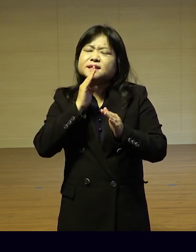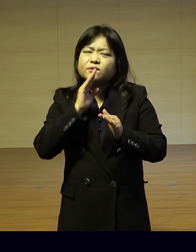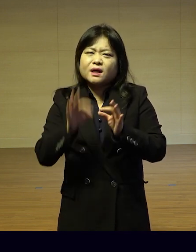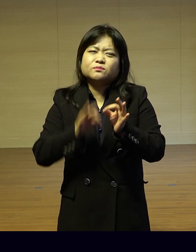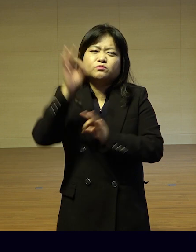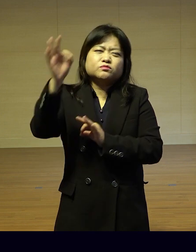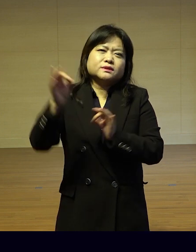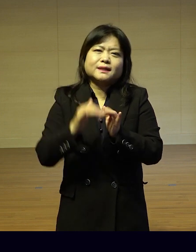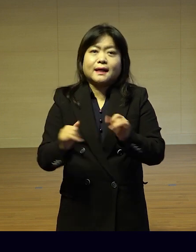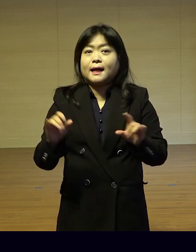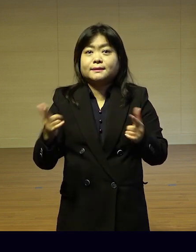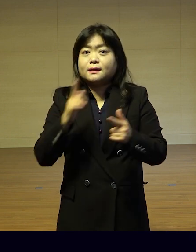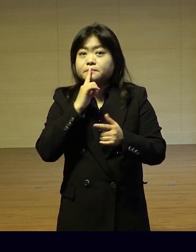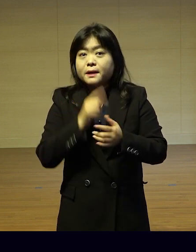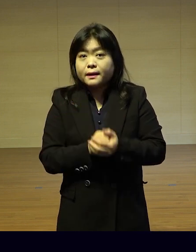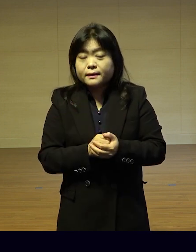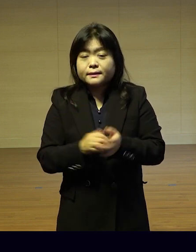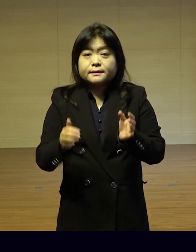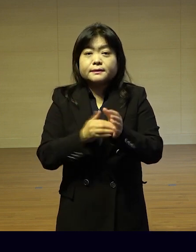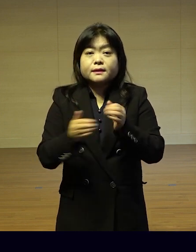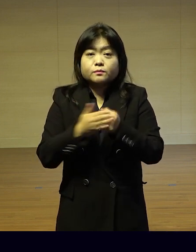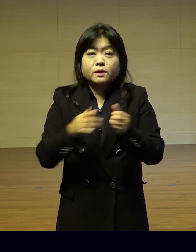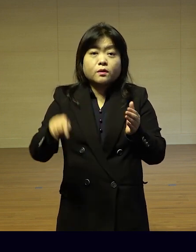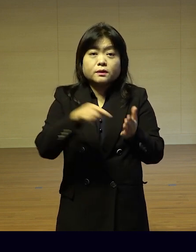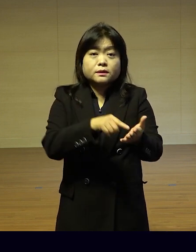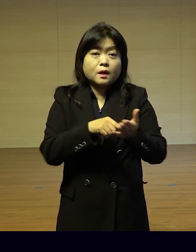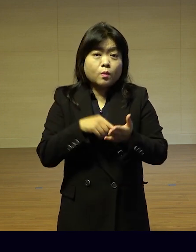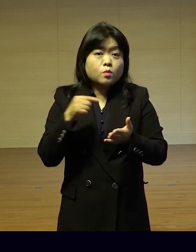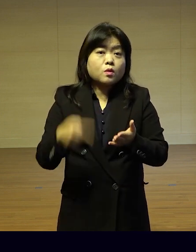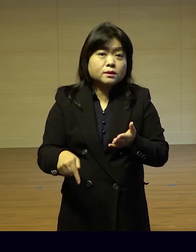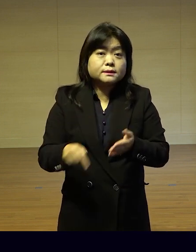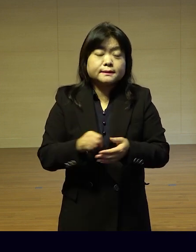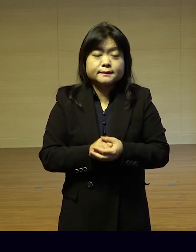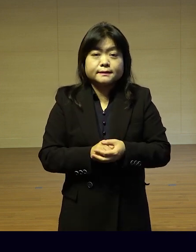것이죠. 그래서 여기서 나오는 것이 바로